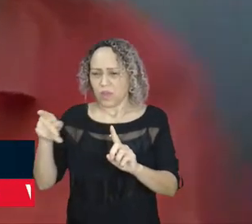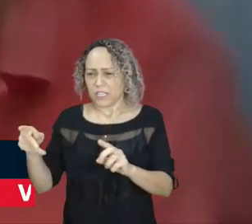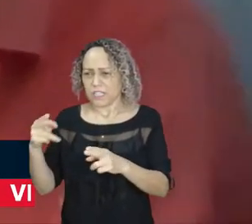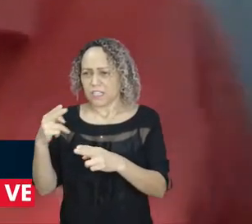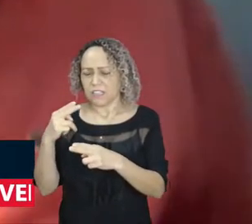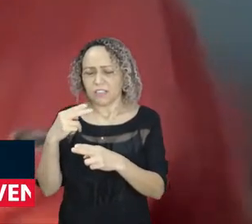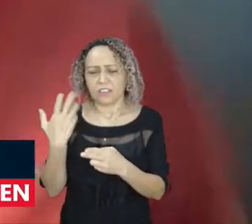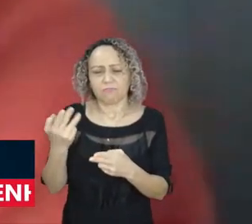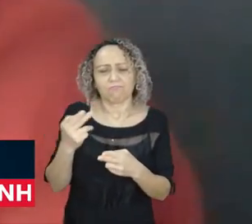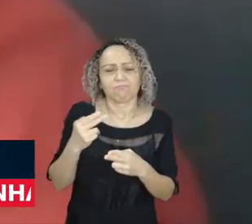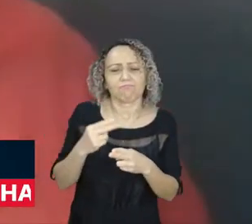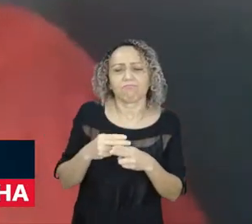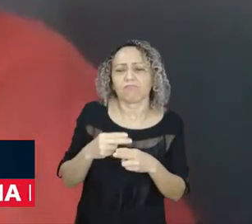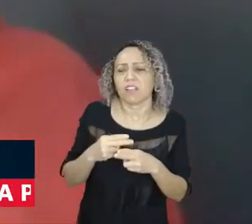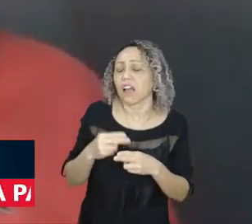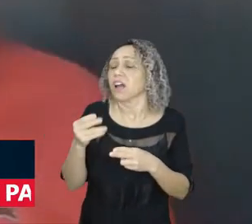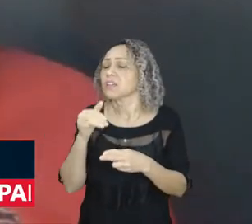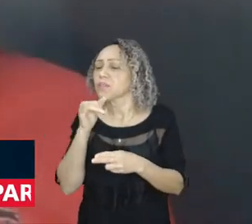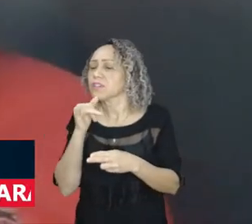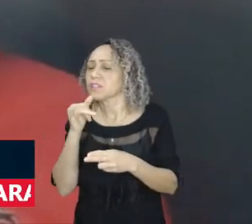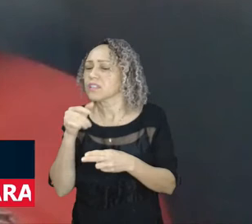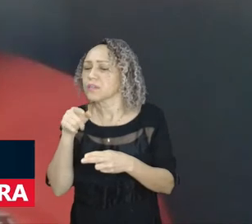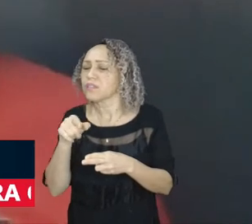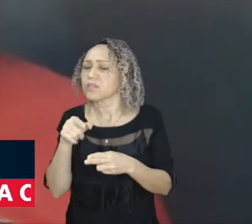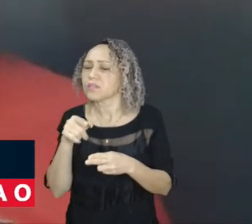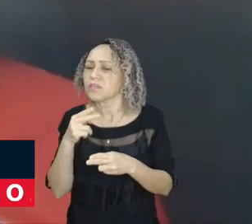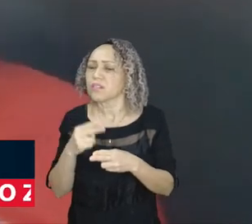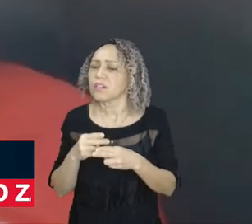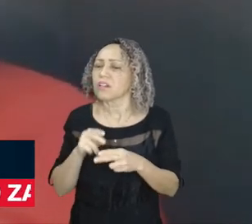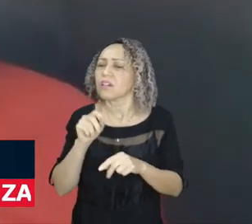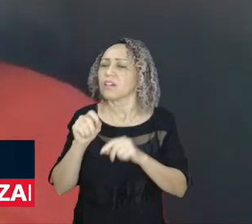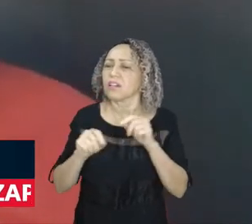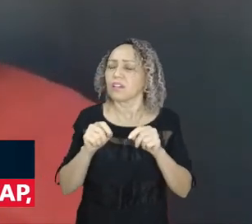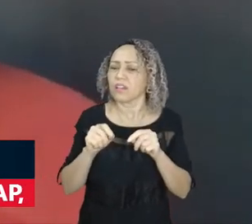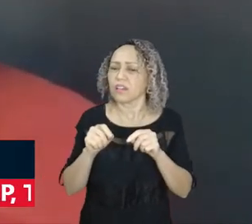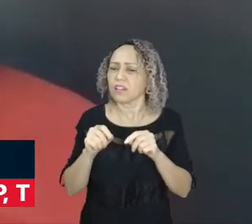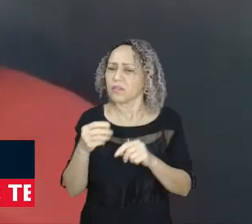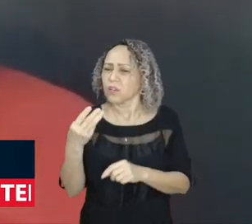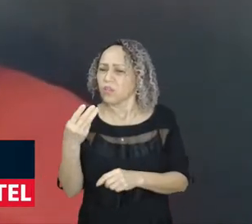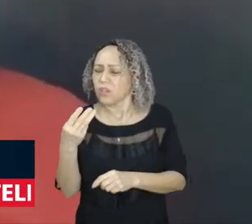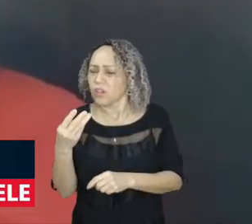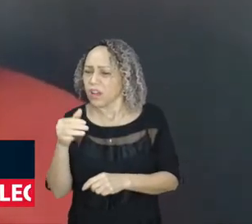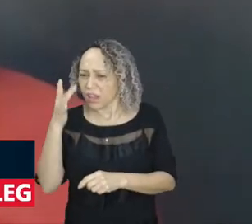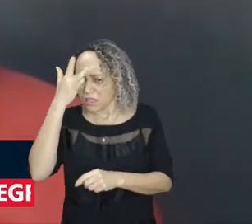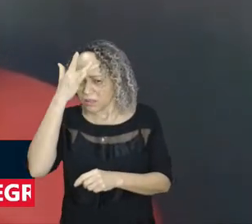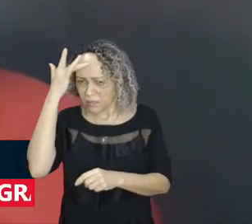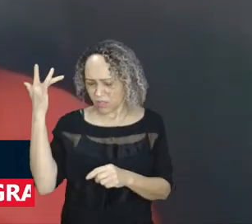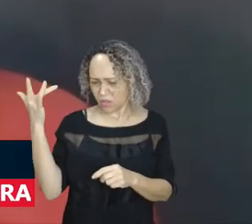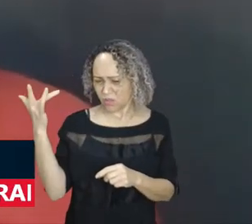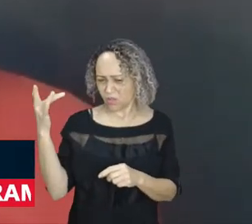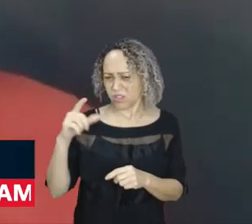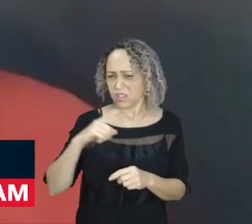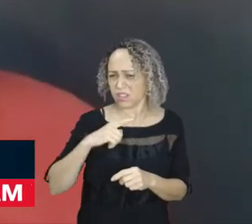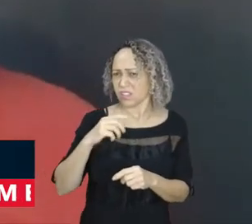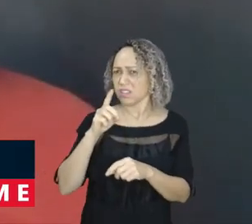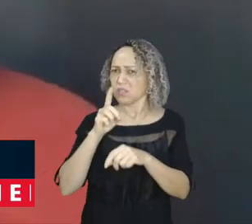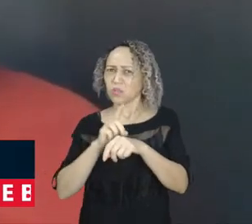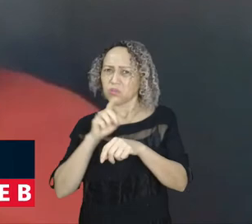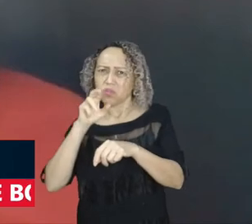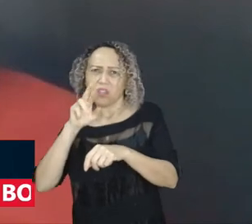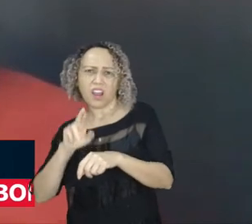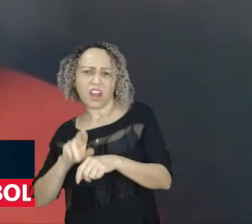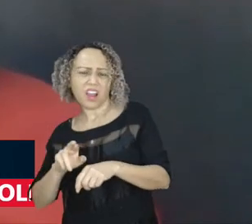credenciados da Caixa, e ganhando às vezes R$30 mil, pessoas com histórico, doutorado e tudo mais,